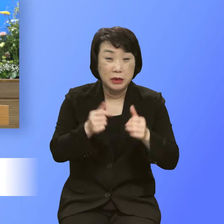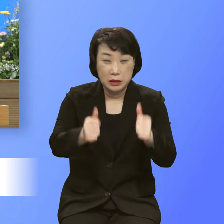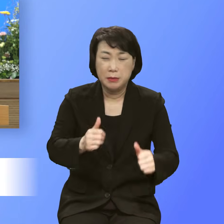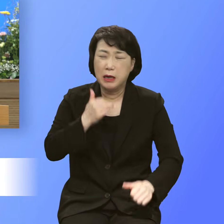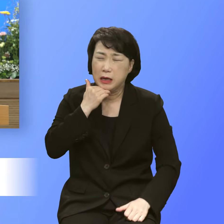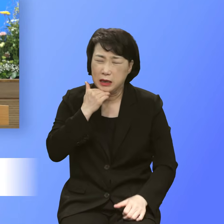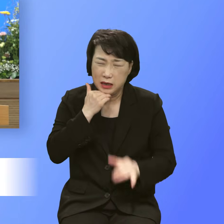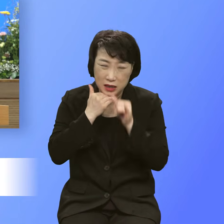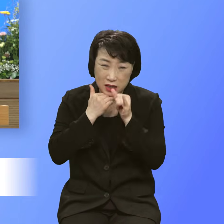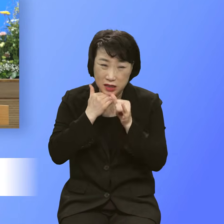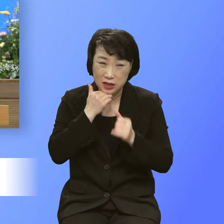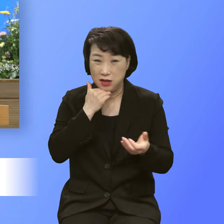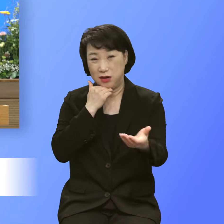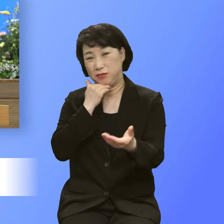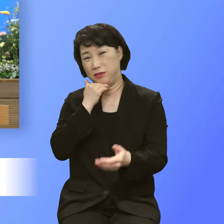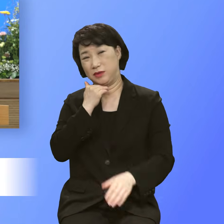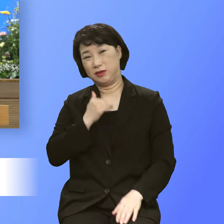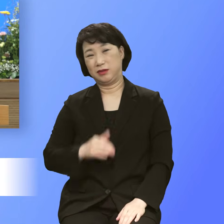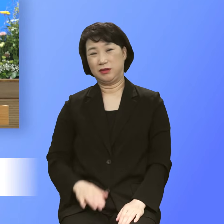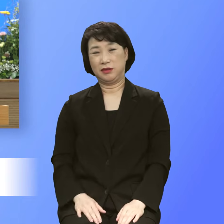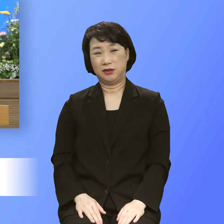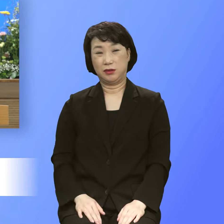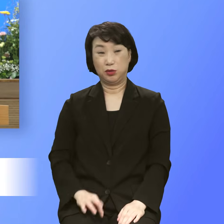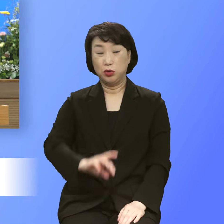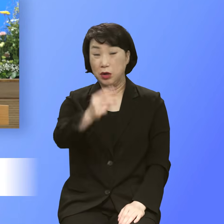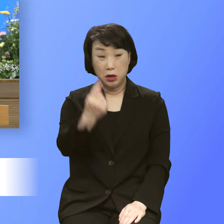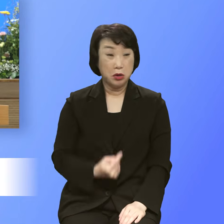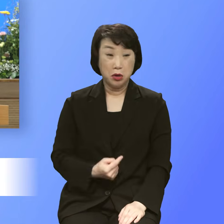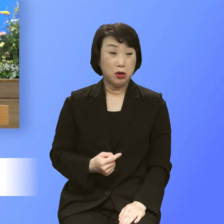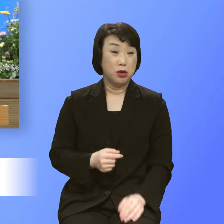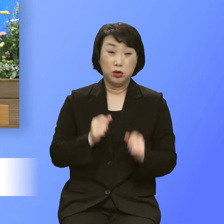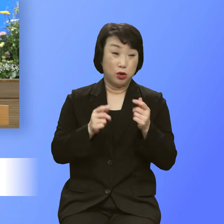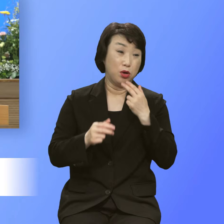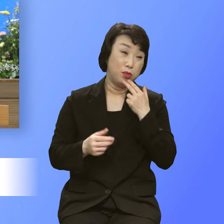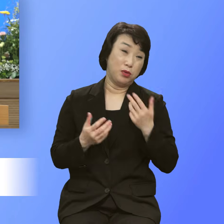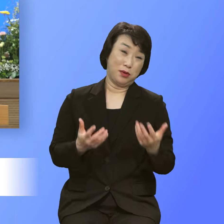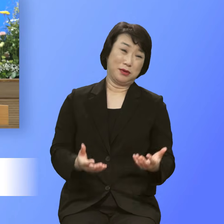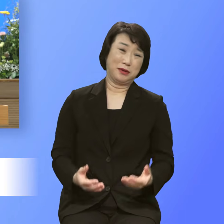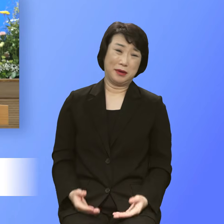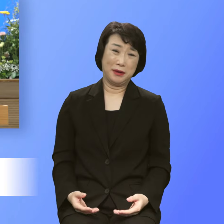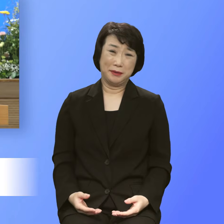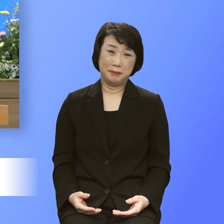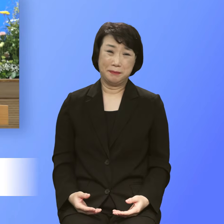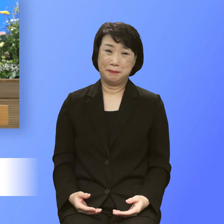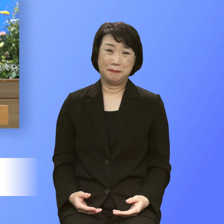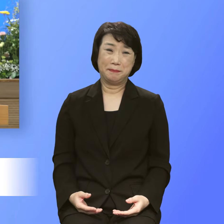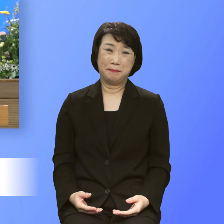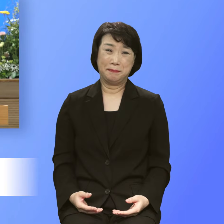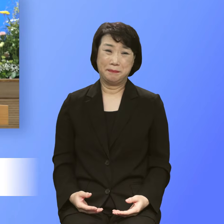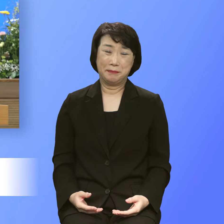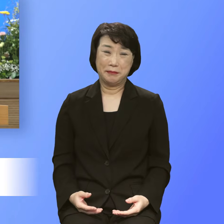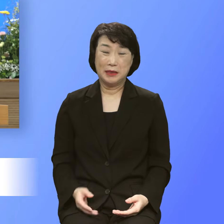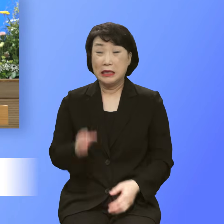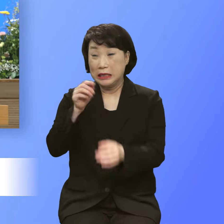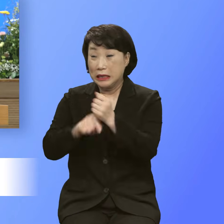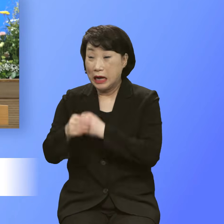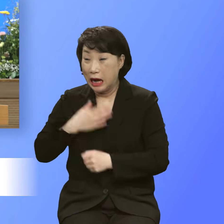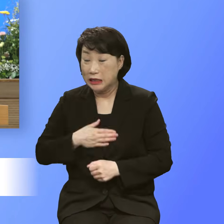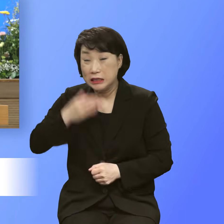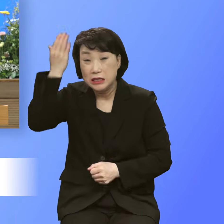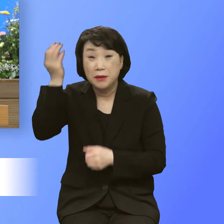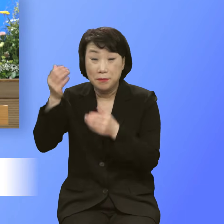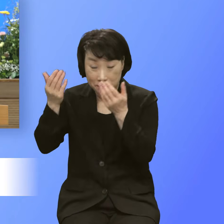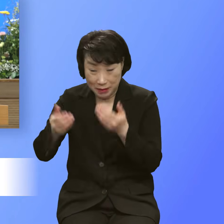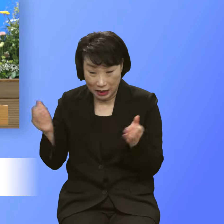심판을 기다리는 것과 돌아설 기회가 없으면 두고 있다. 진리라는